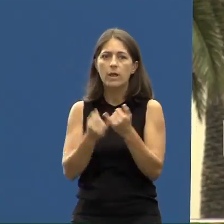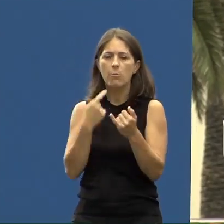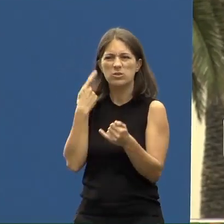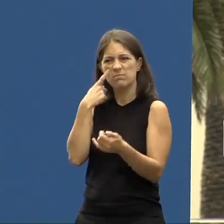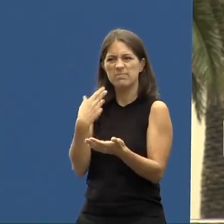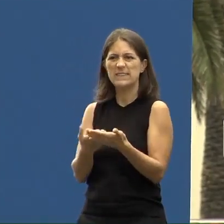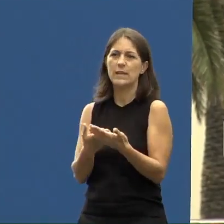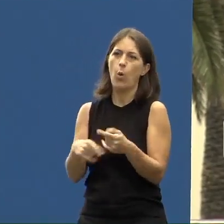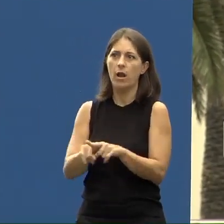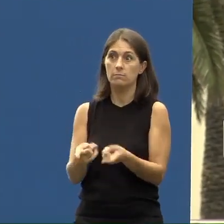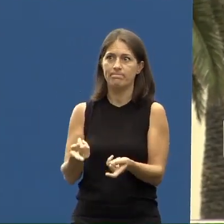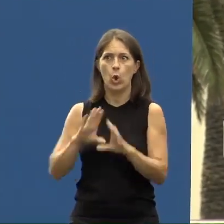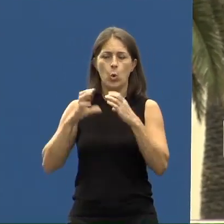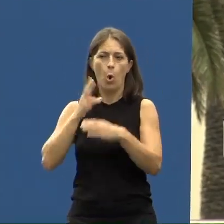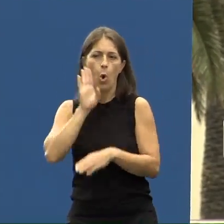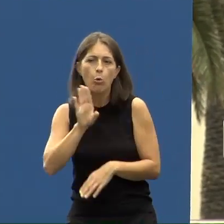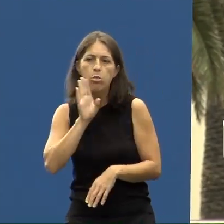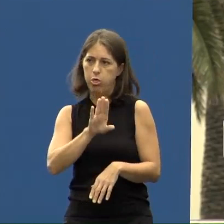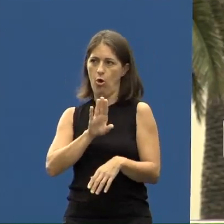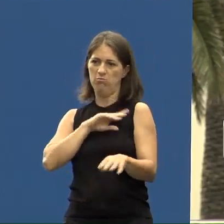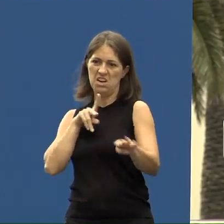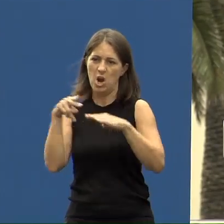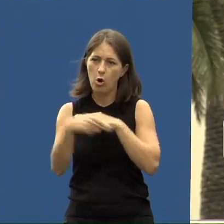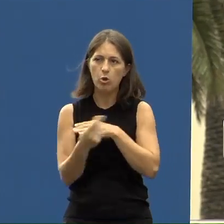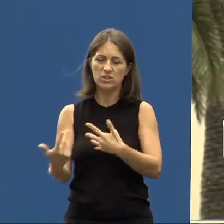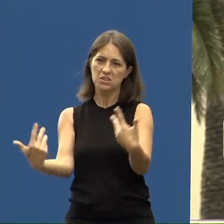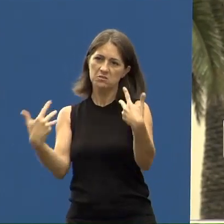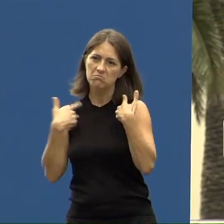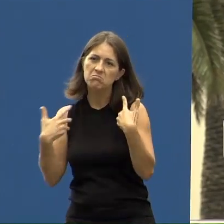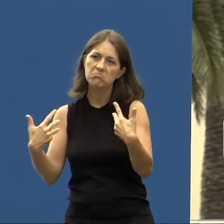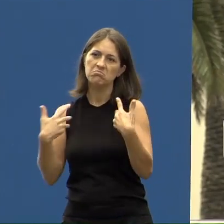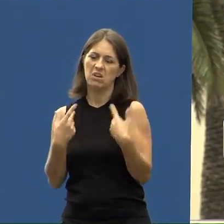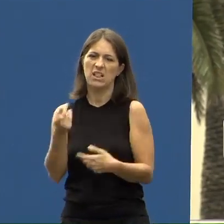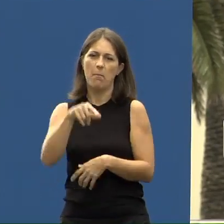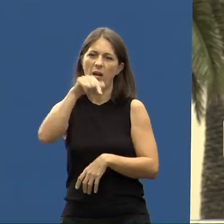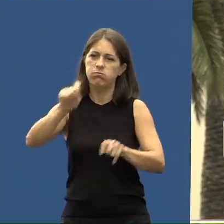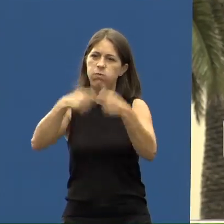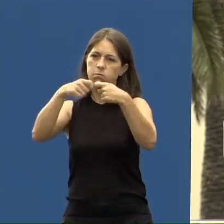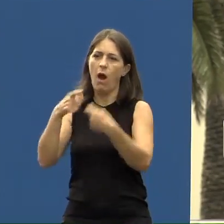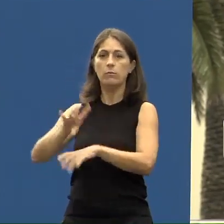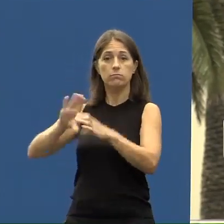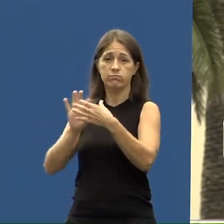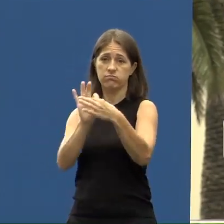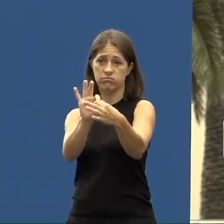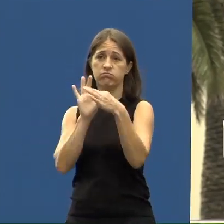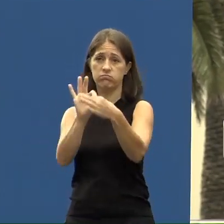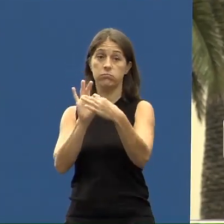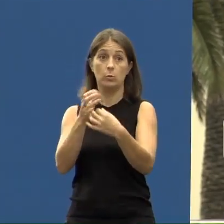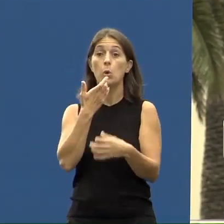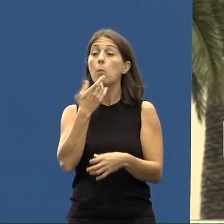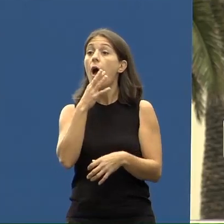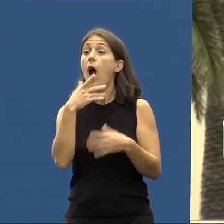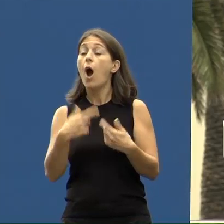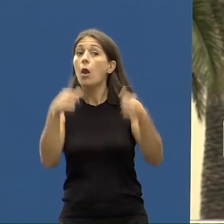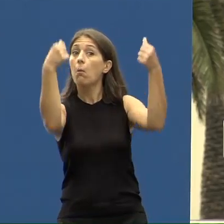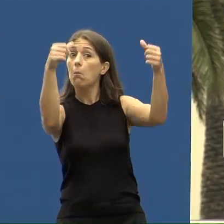partido da corrupción, o partido dos recortes, o partido do sufrimento, o partido da destrucción deste país. Por iso, se vedes os cartéis